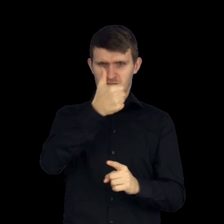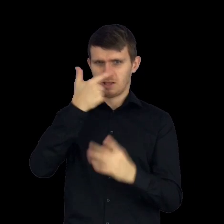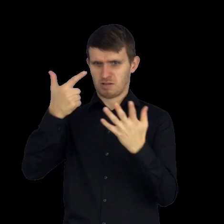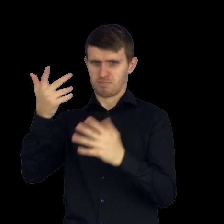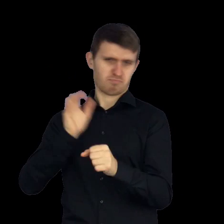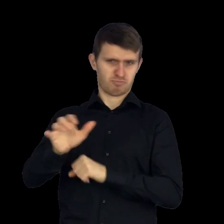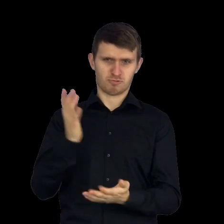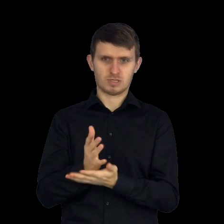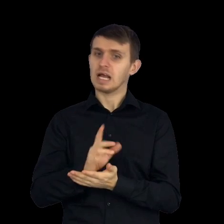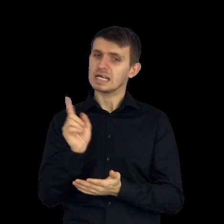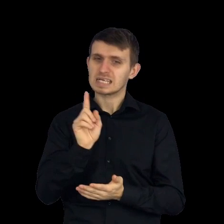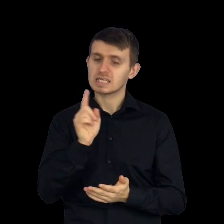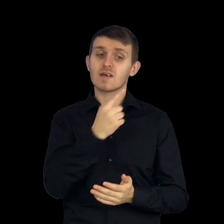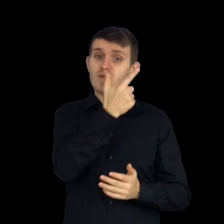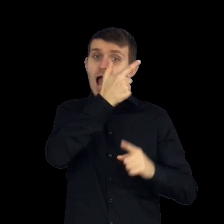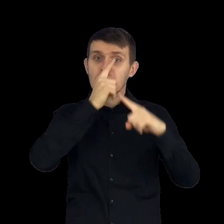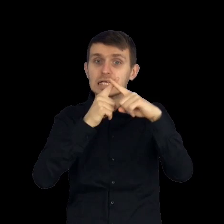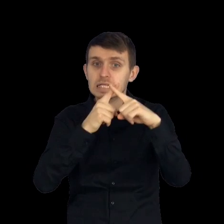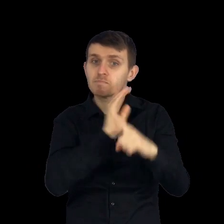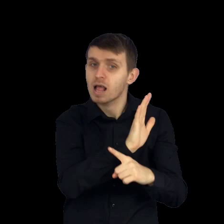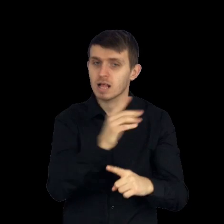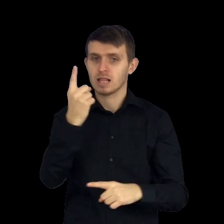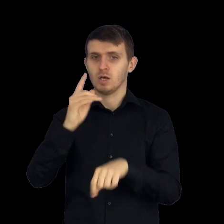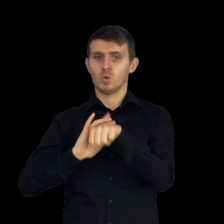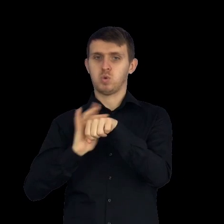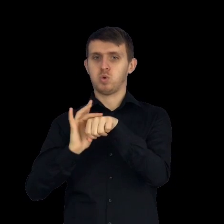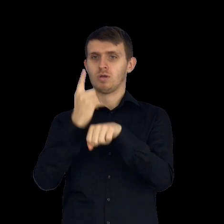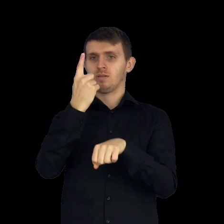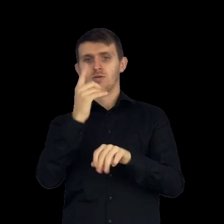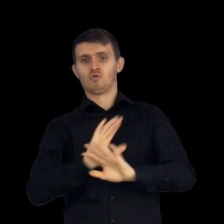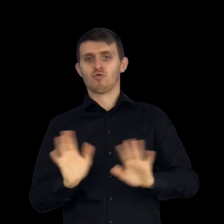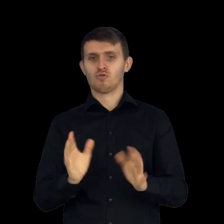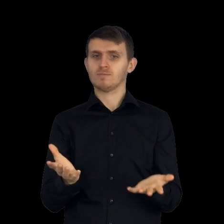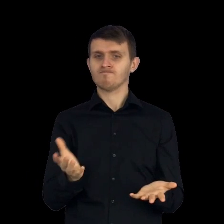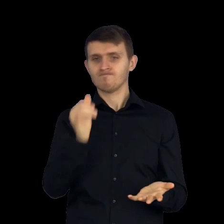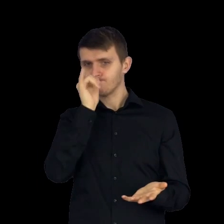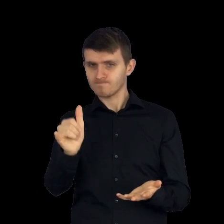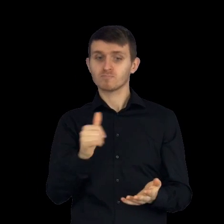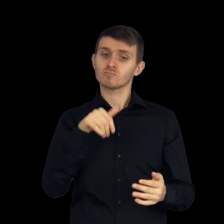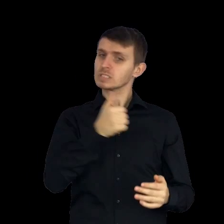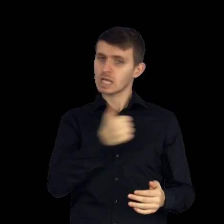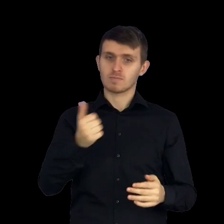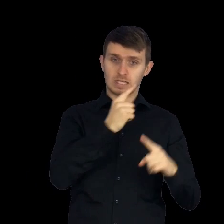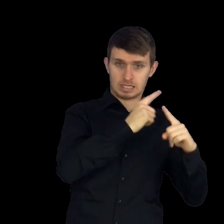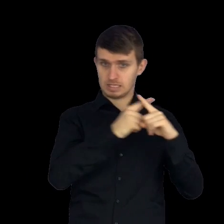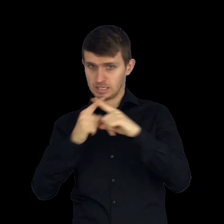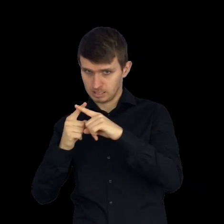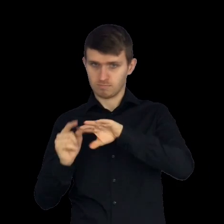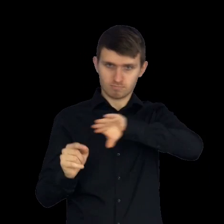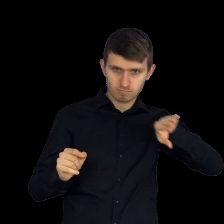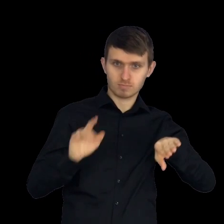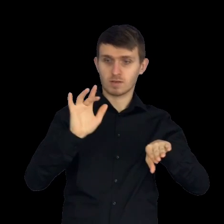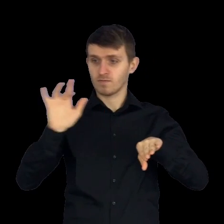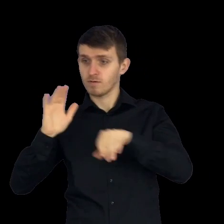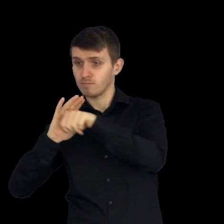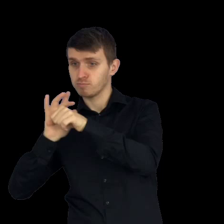rzeczy. To są dwa x, a to liczba jeden. Można jednak dodać same x. Jeśli dodam te dwa x i te